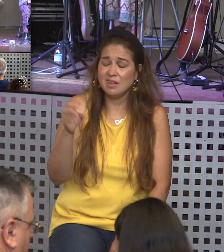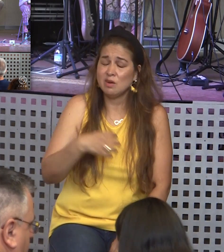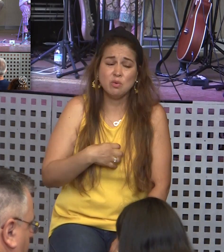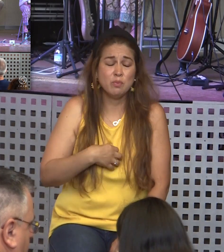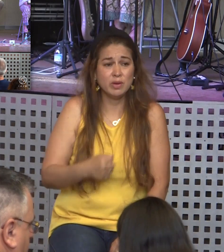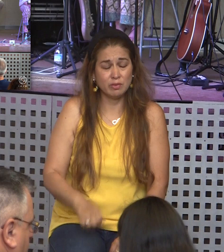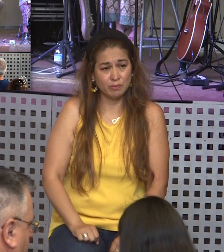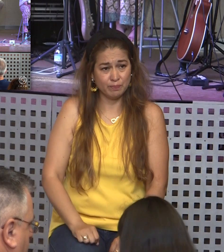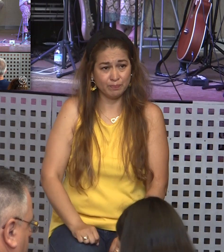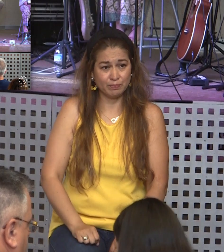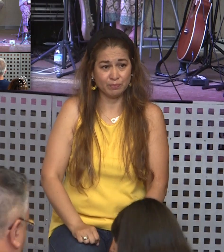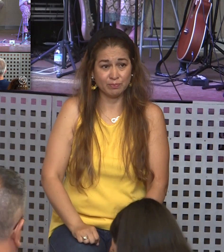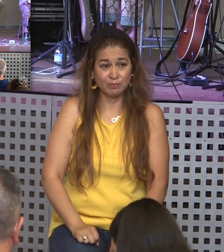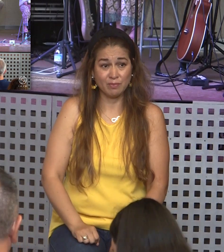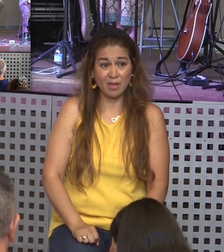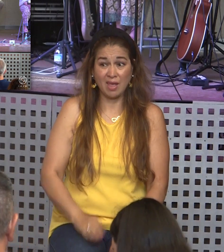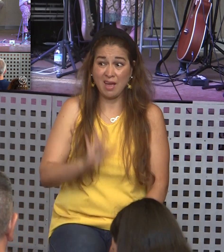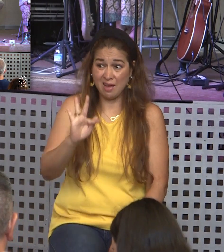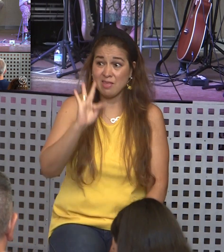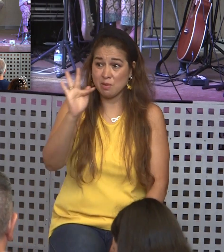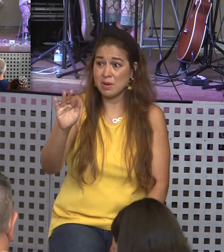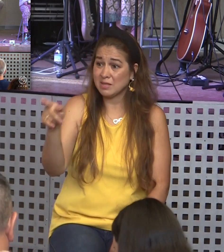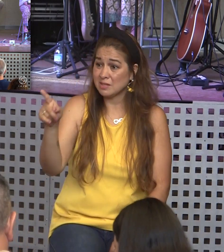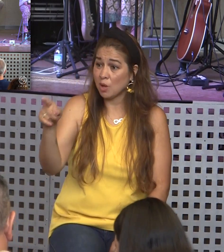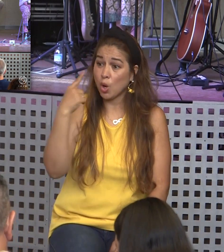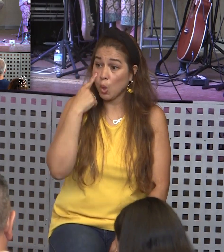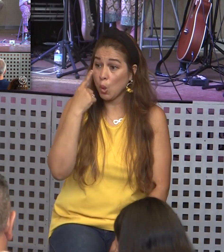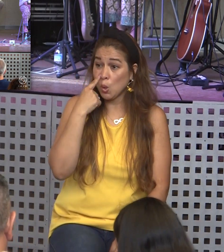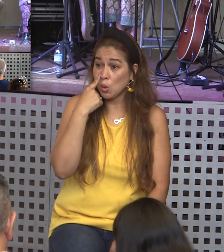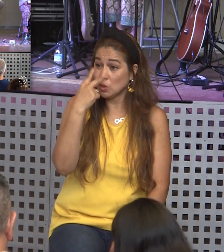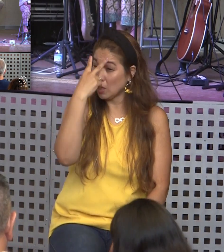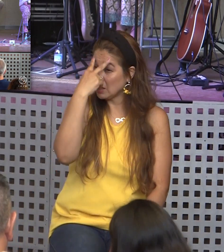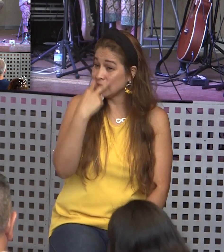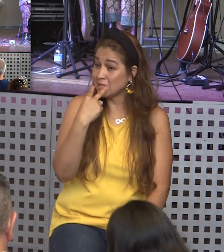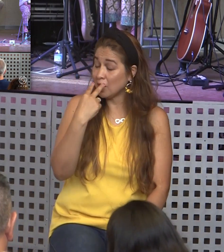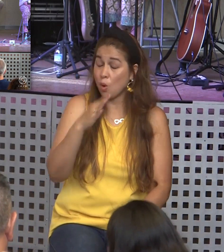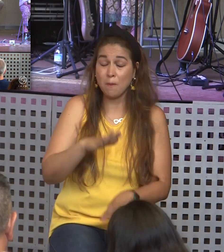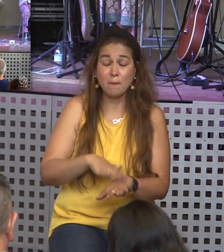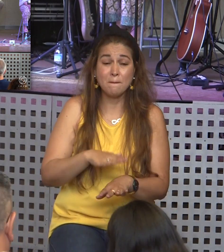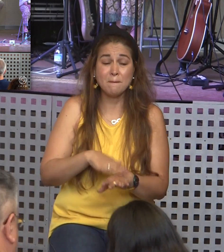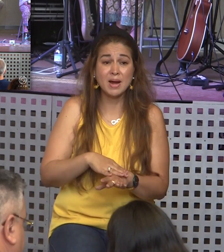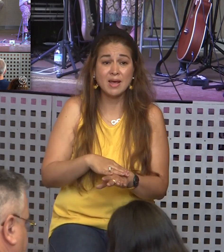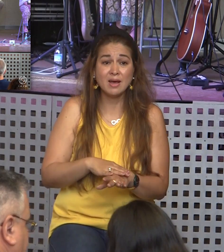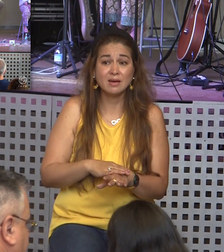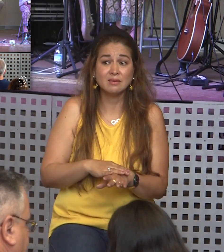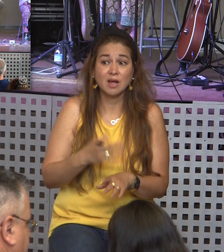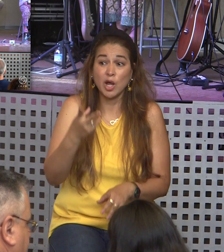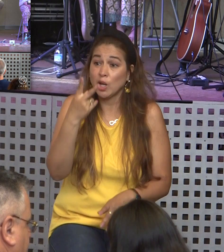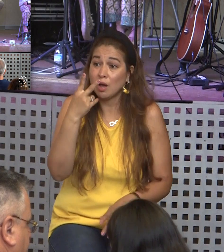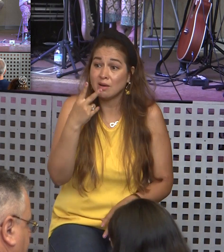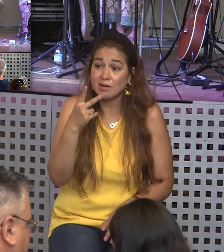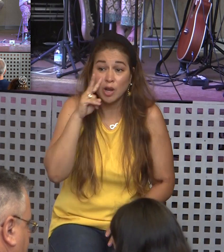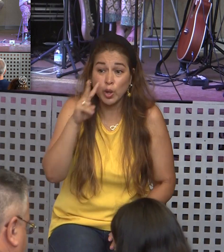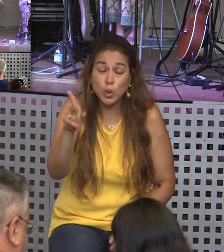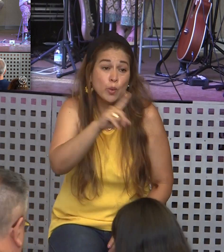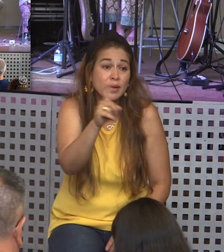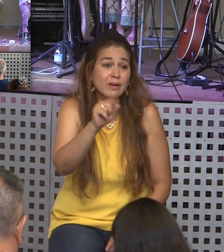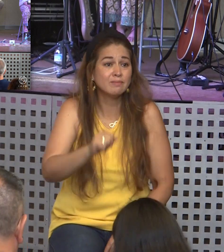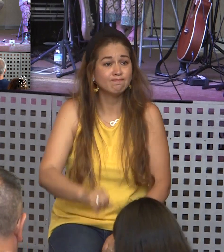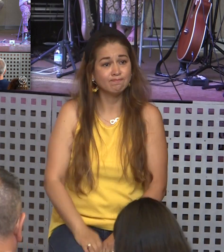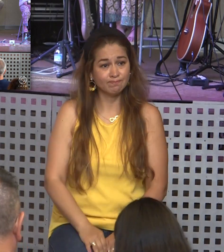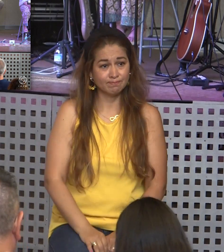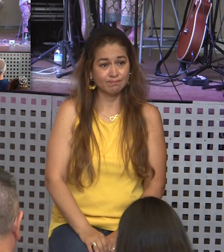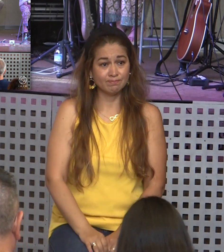ojos se han cerrado, para que no vean con los ojos y oigan con los oídos y entiendan con